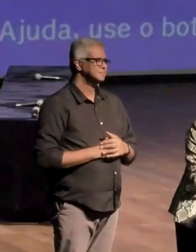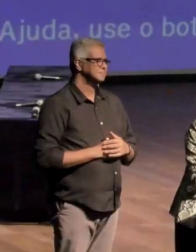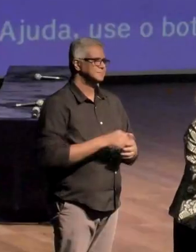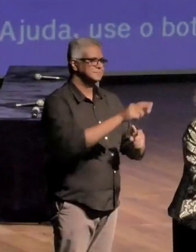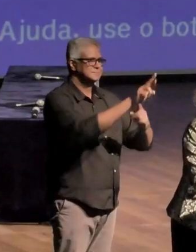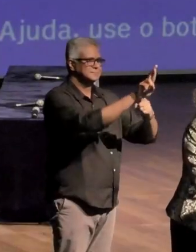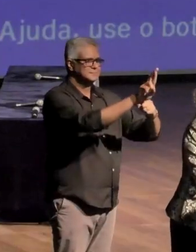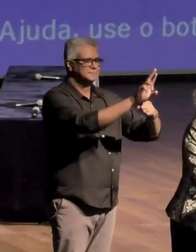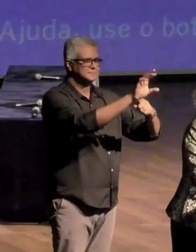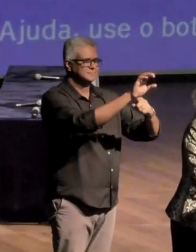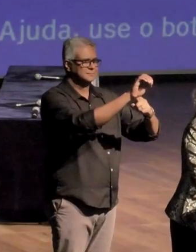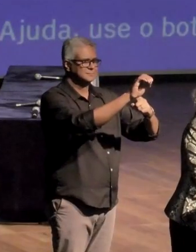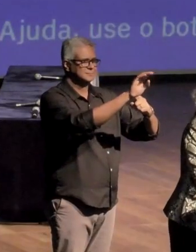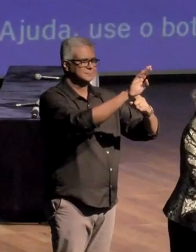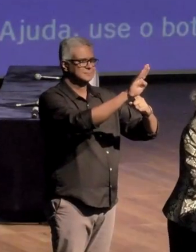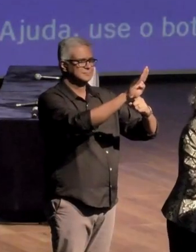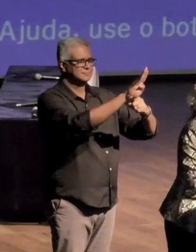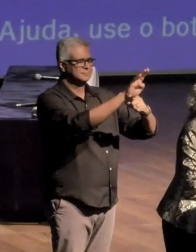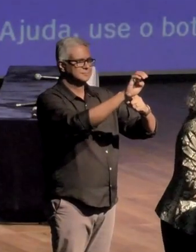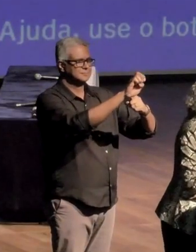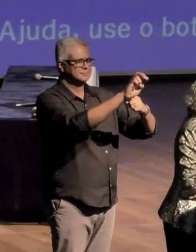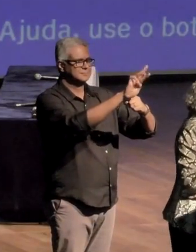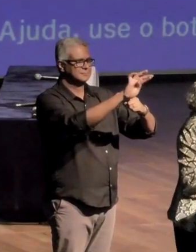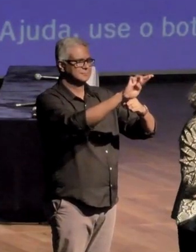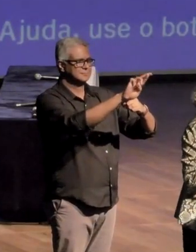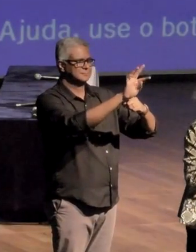Roberta Xavier Mendonça